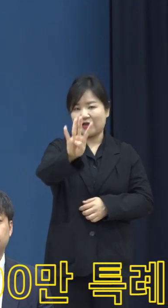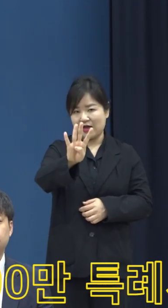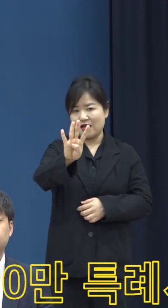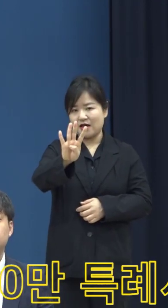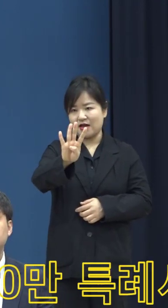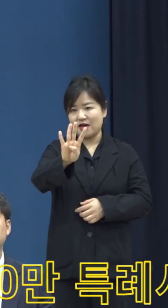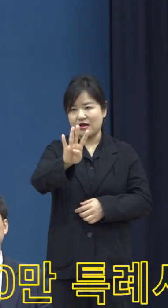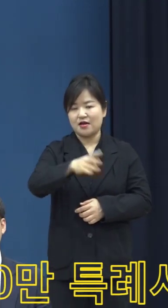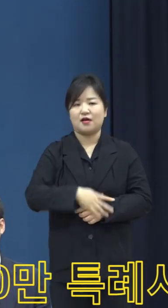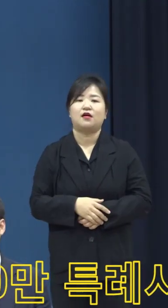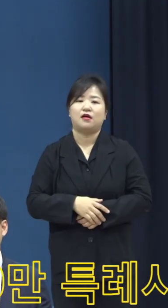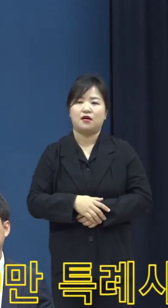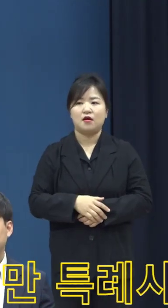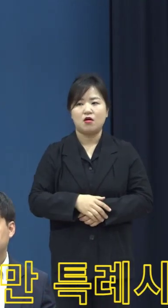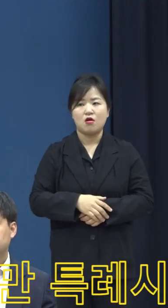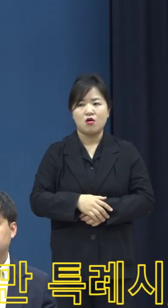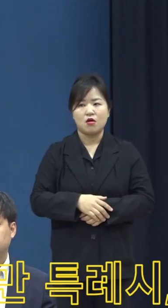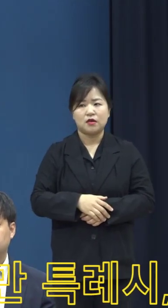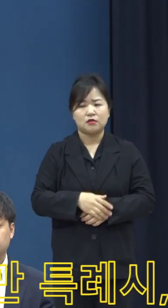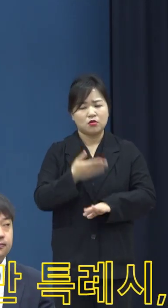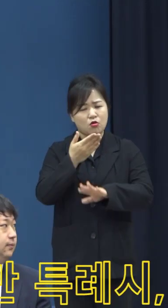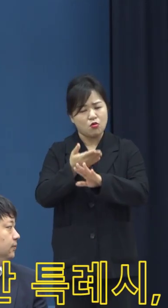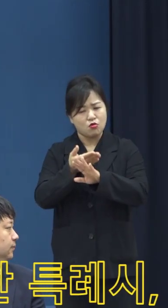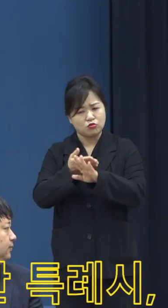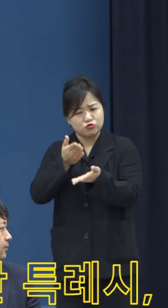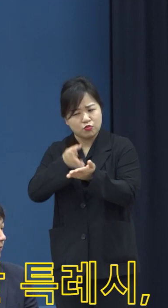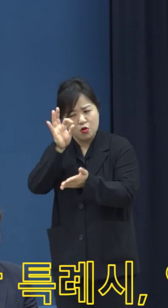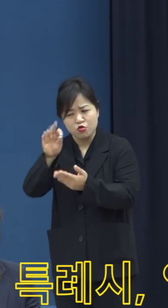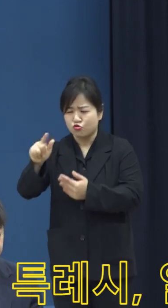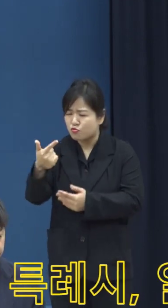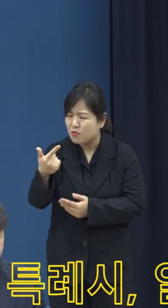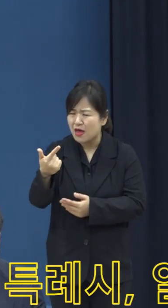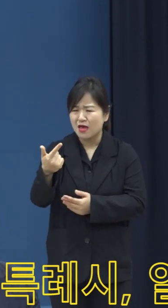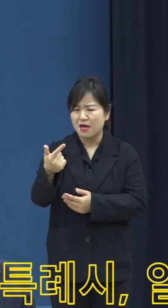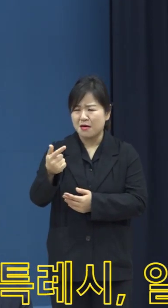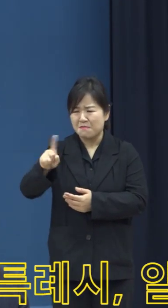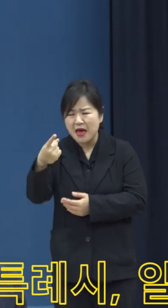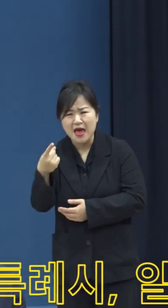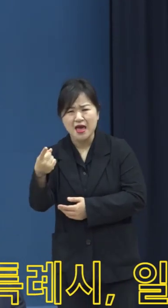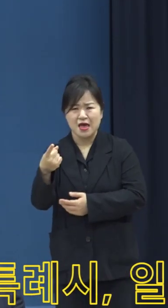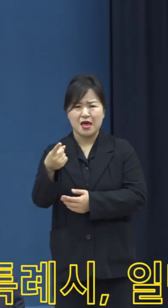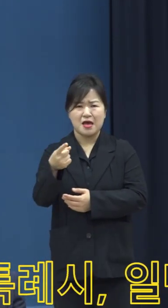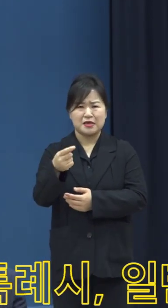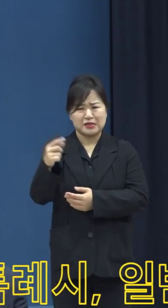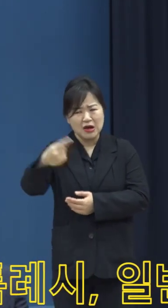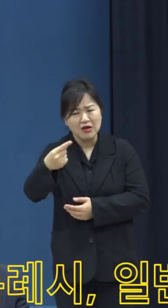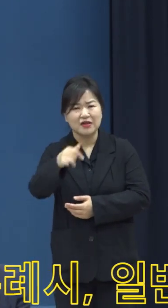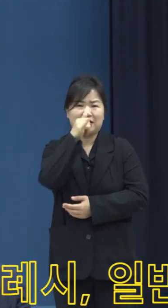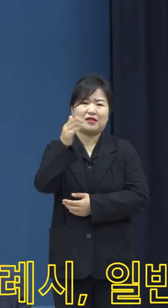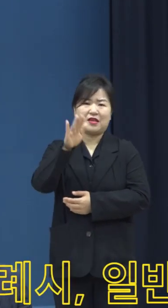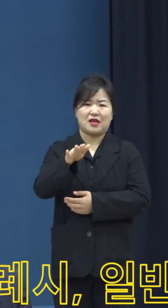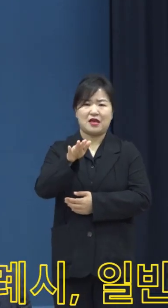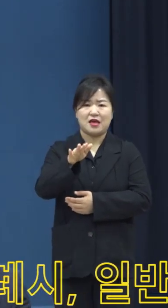844제곱킬로미터예요. 화성이. 어느 언론에서는 600 얼마, 뭐 100 얼마 이렇게 하는 1000 얼마 하는데